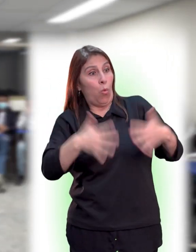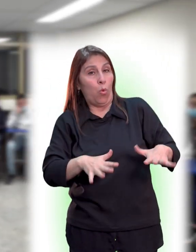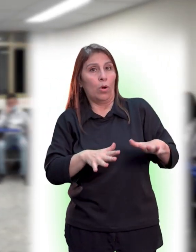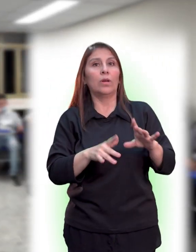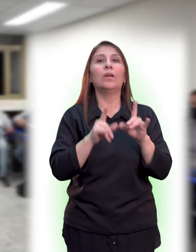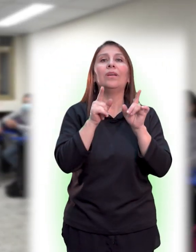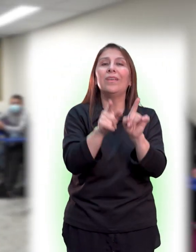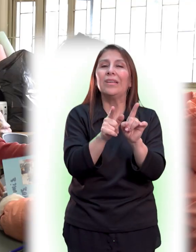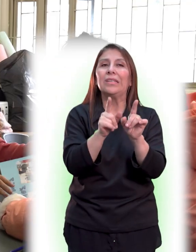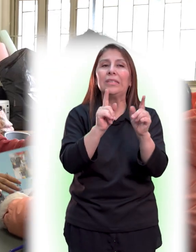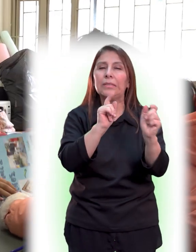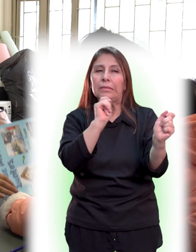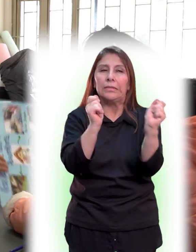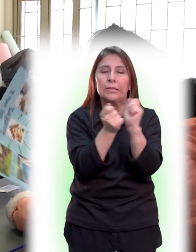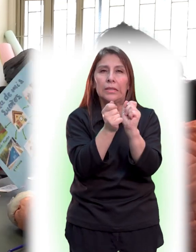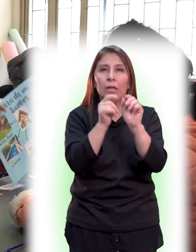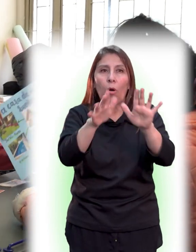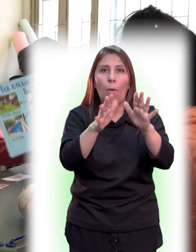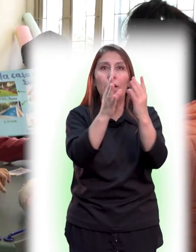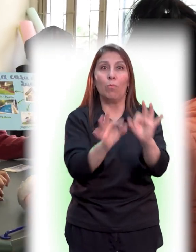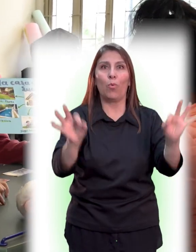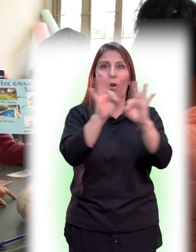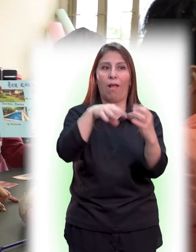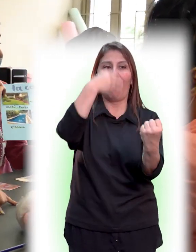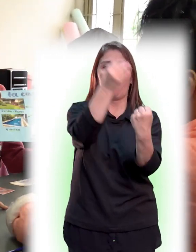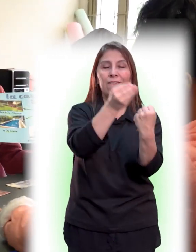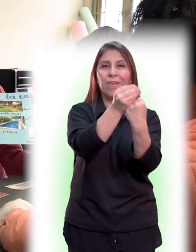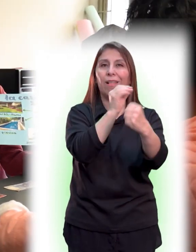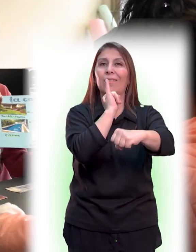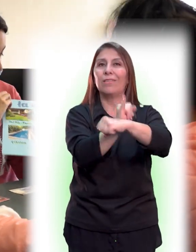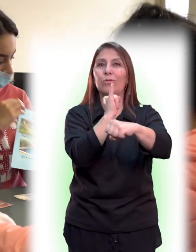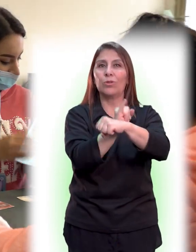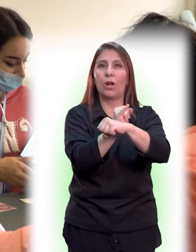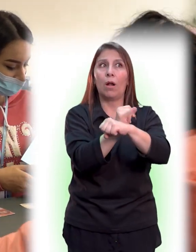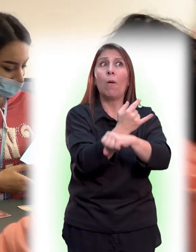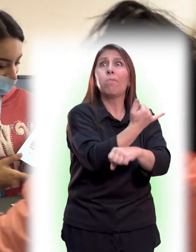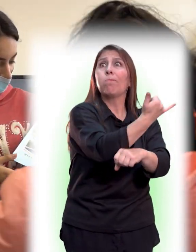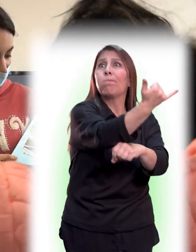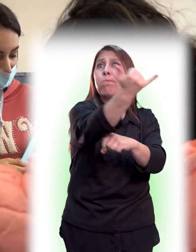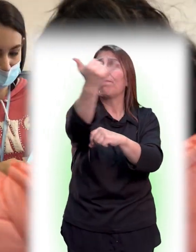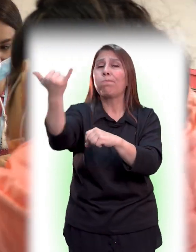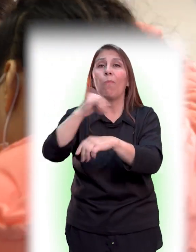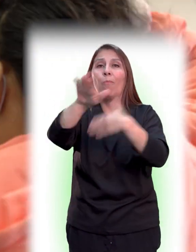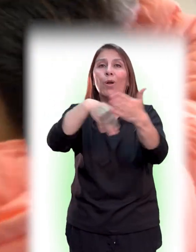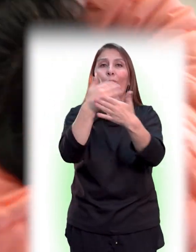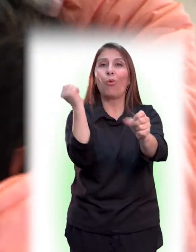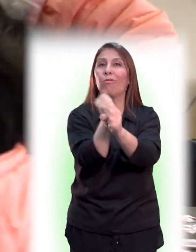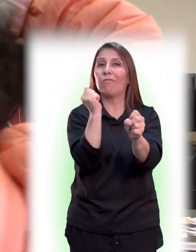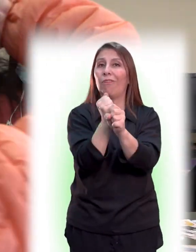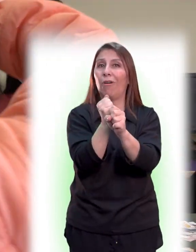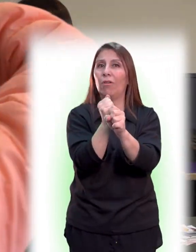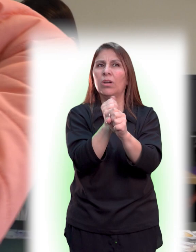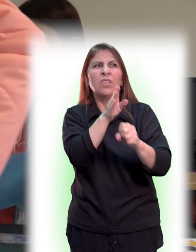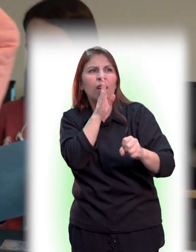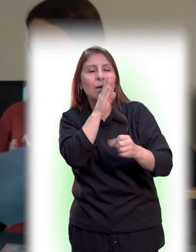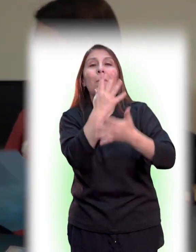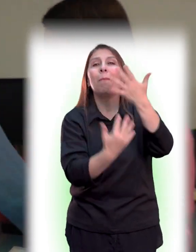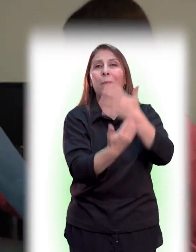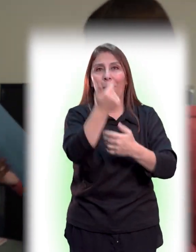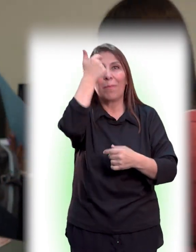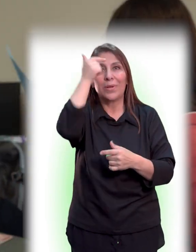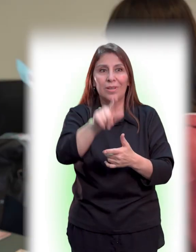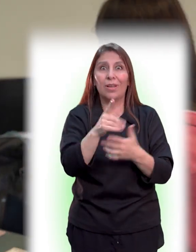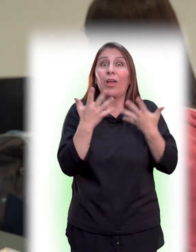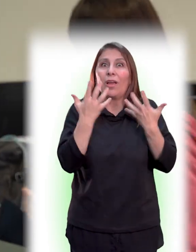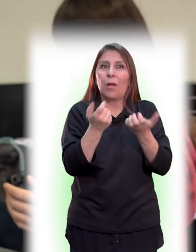se convierte también en referente institucional para todo el ejercicio, ¿no?, que queremos mostrar a nivel de